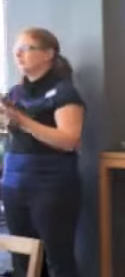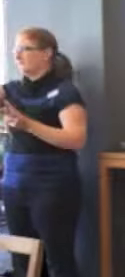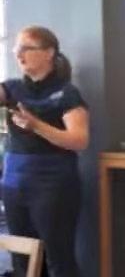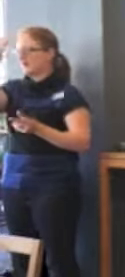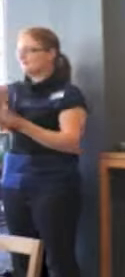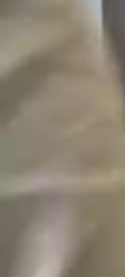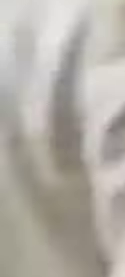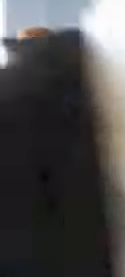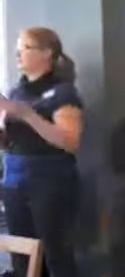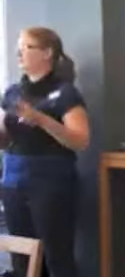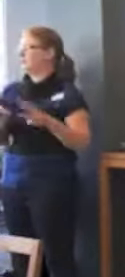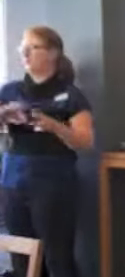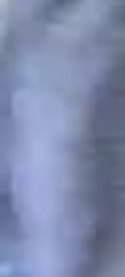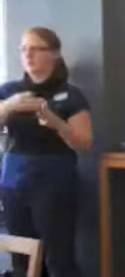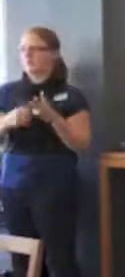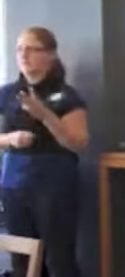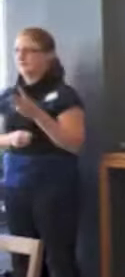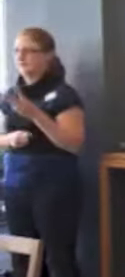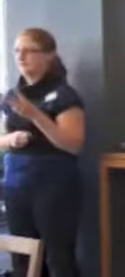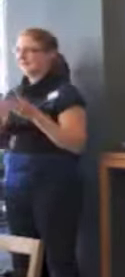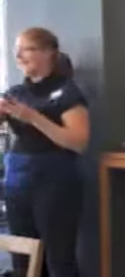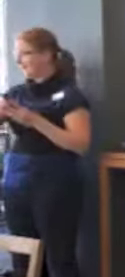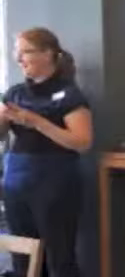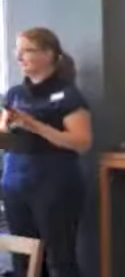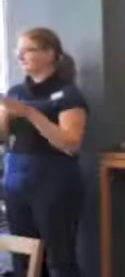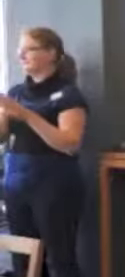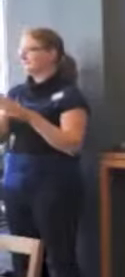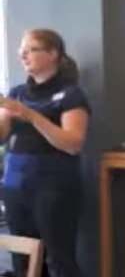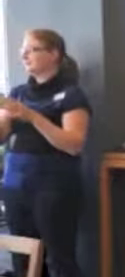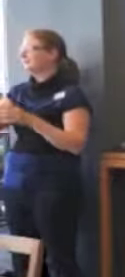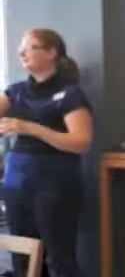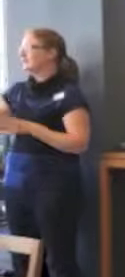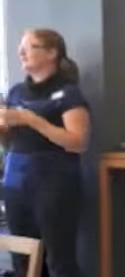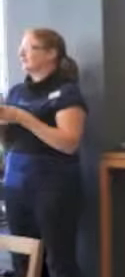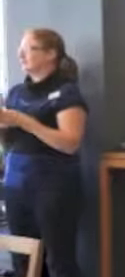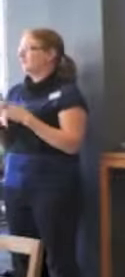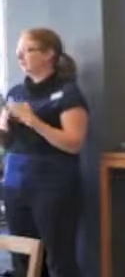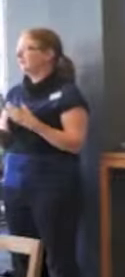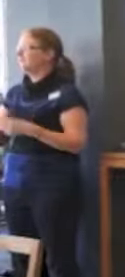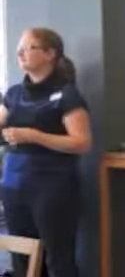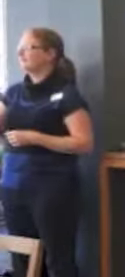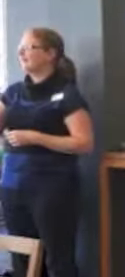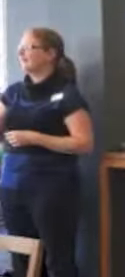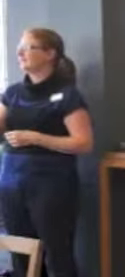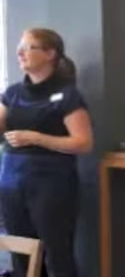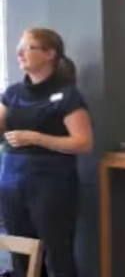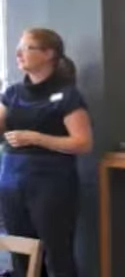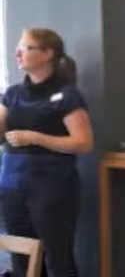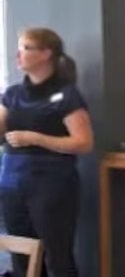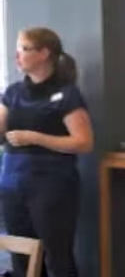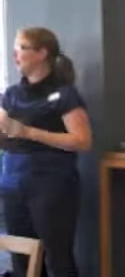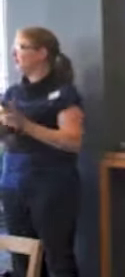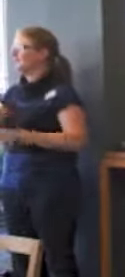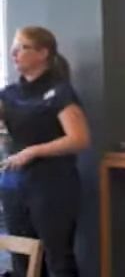olika projekten. Och en av de temagrupperna är temagruppen för entreprenörskap och företagande,